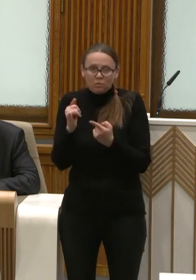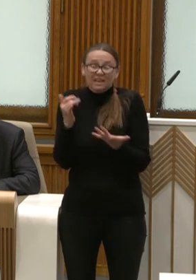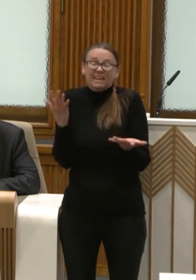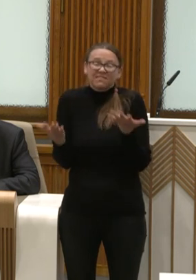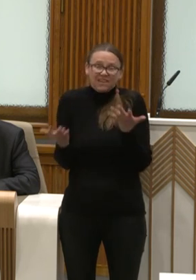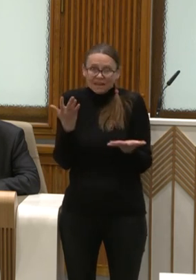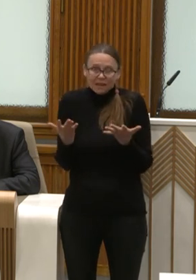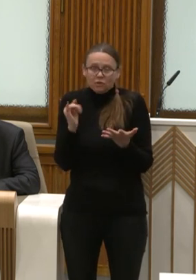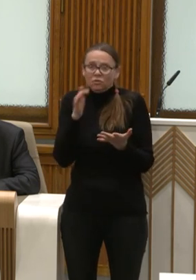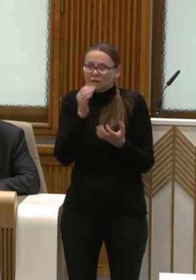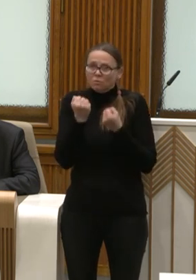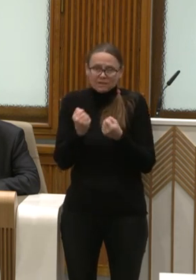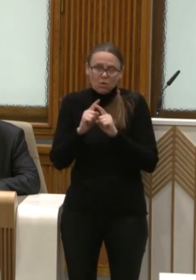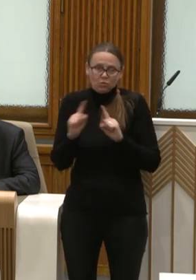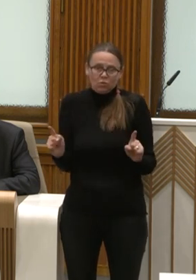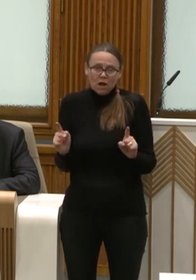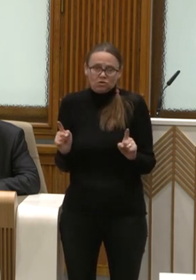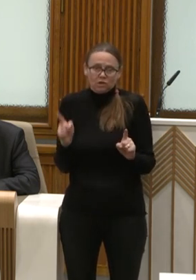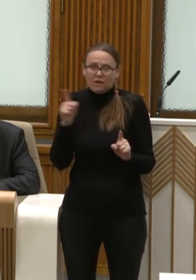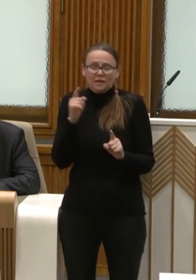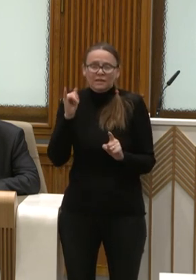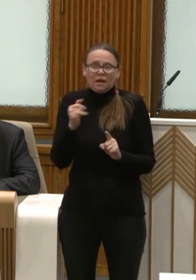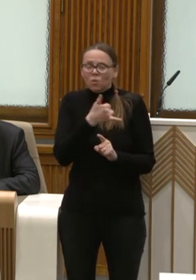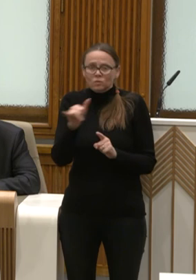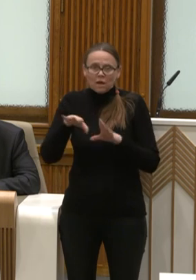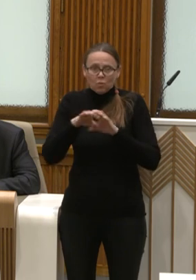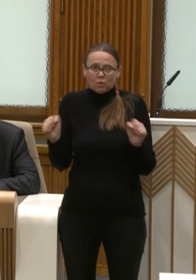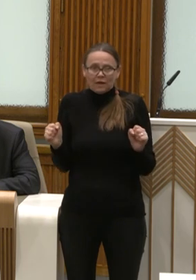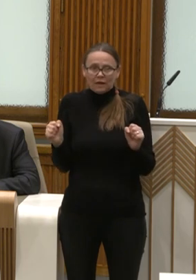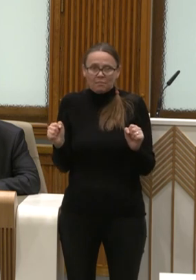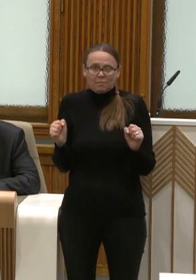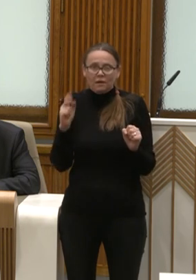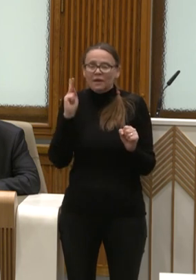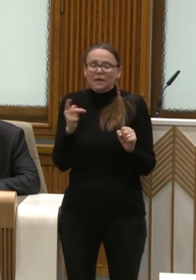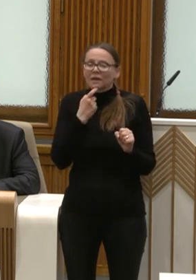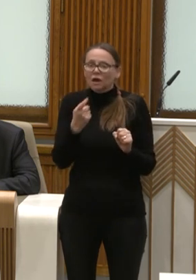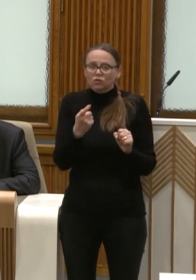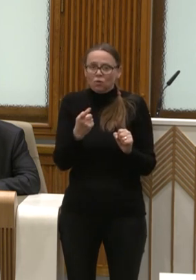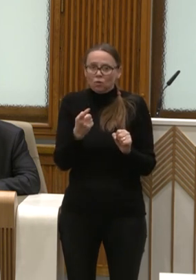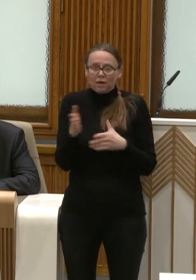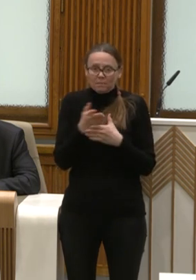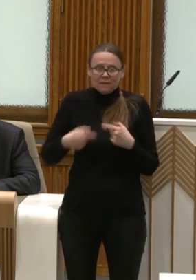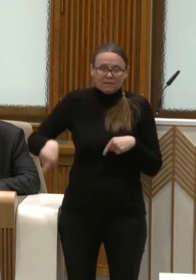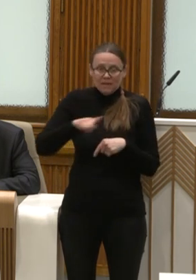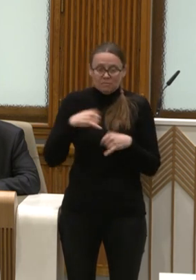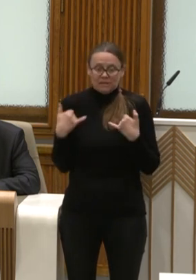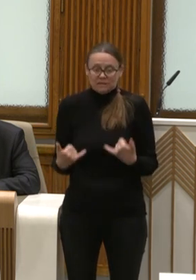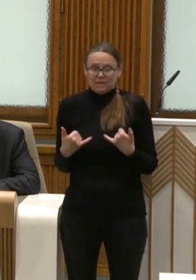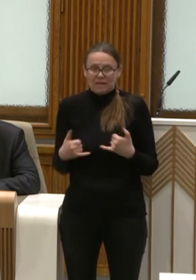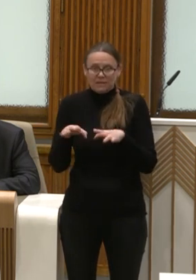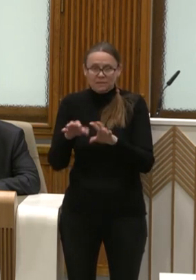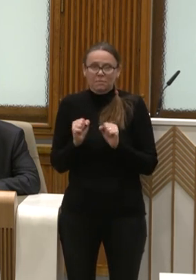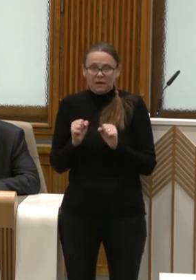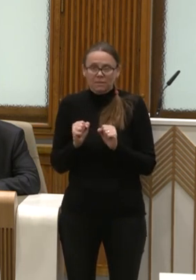verjetno, da bo zelo drugačen in da vsak ukrep, ki ga kdorkoli med nami zdaj